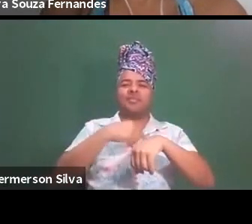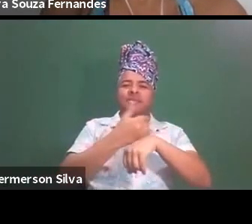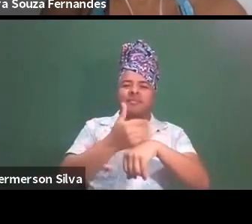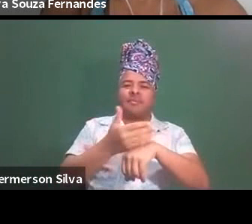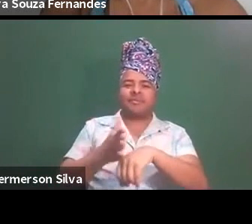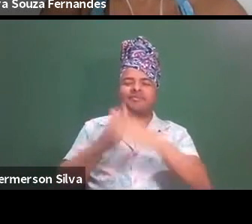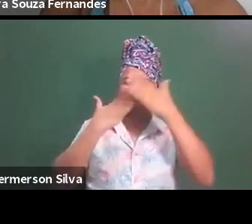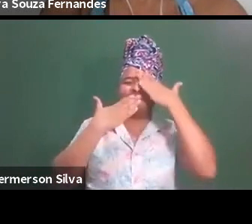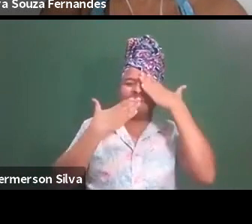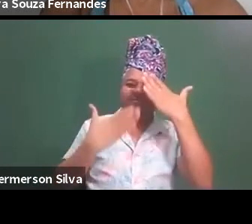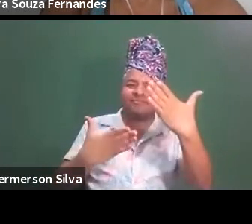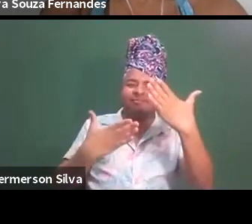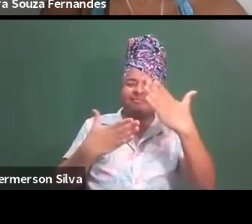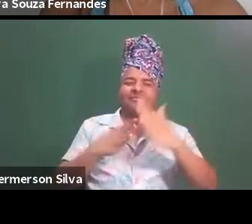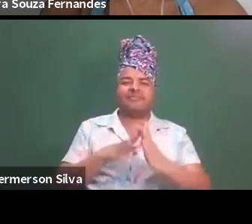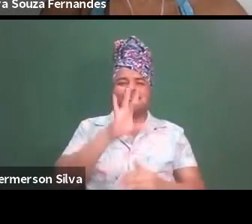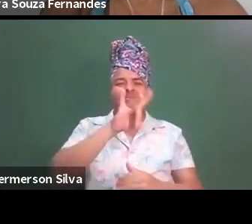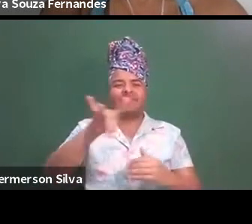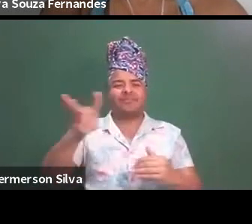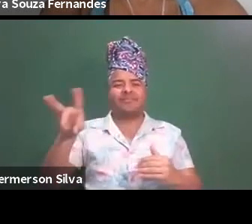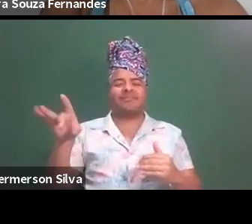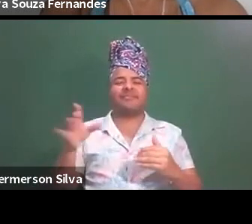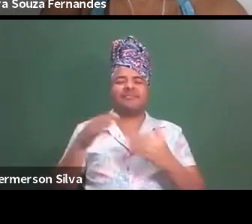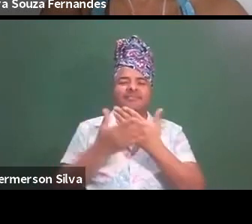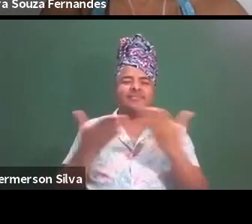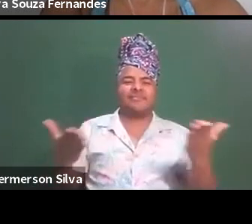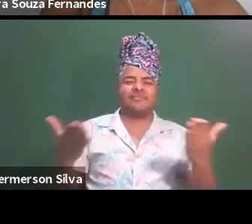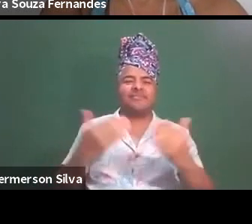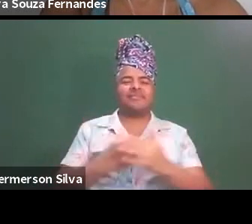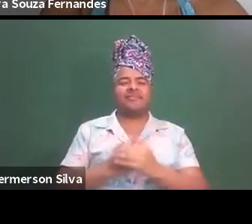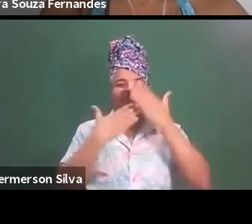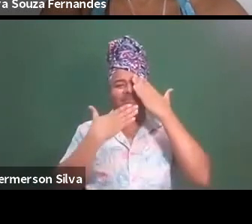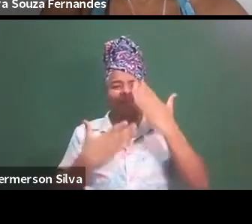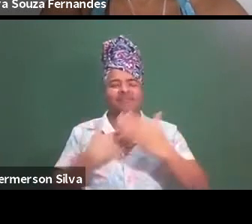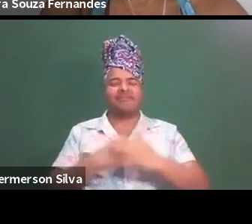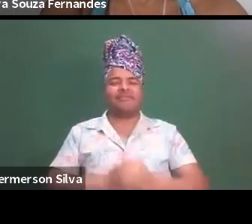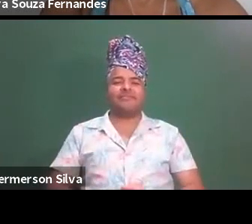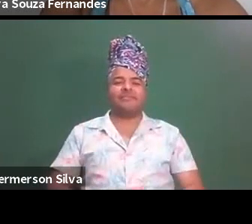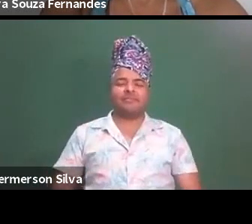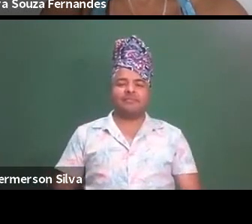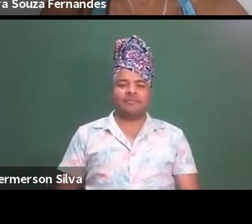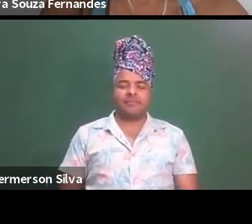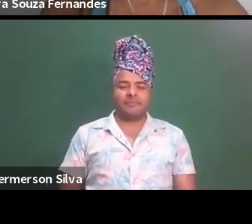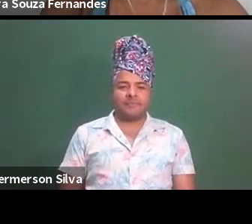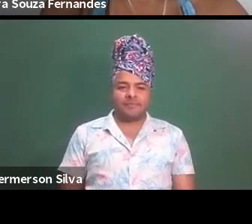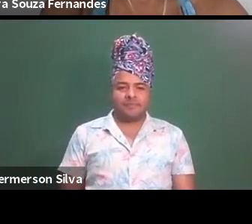Muito obrigada a cada um. Gratidão.